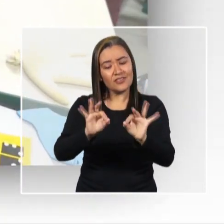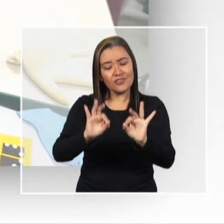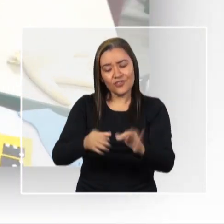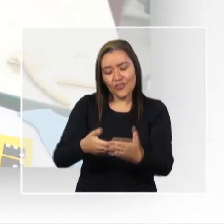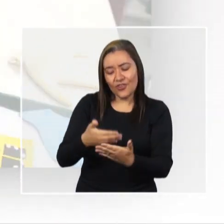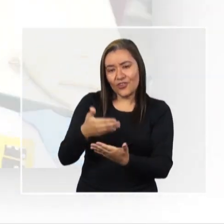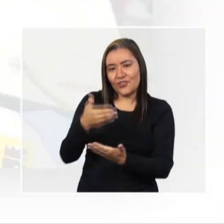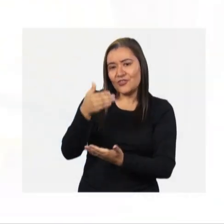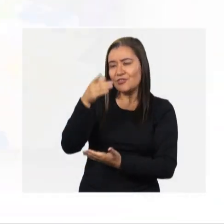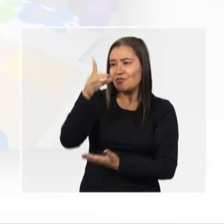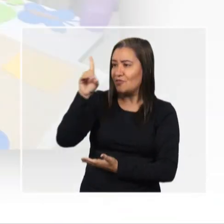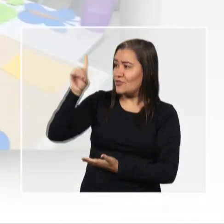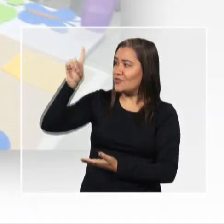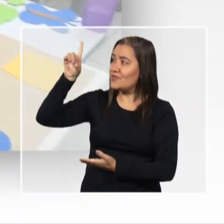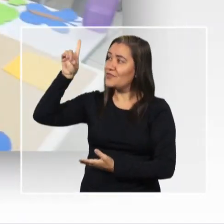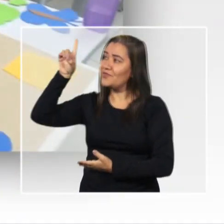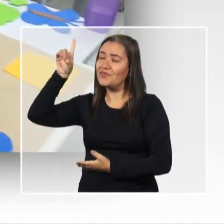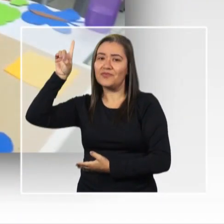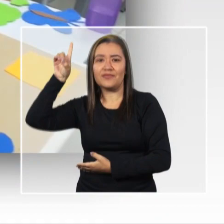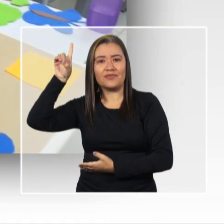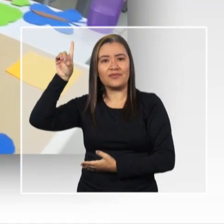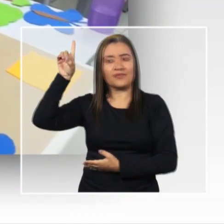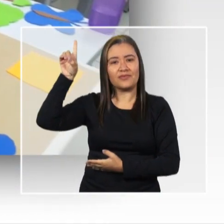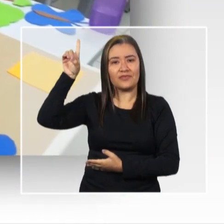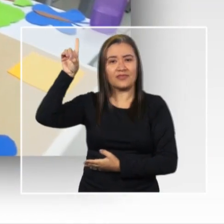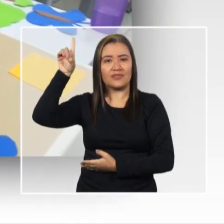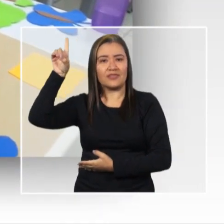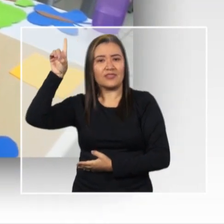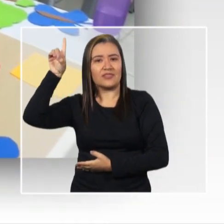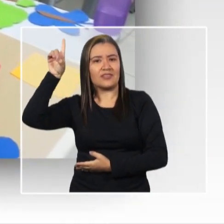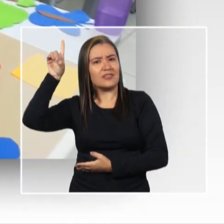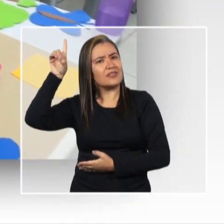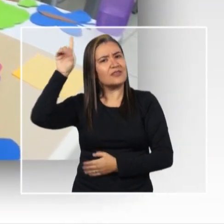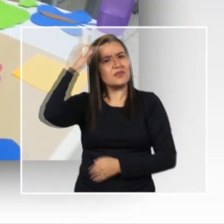demais, perfeita aos olhos do